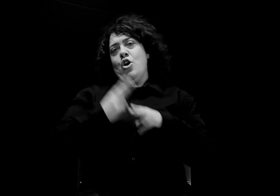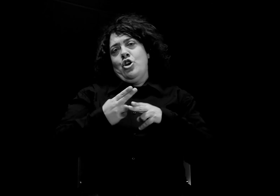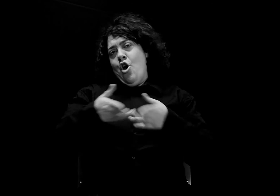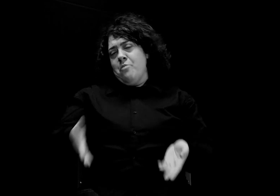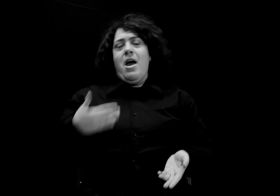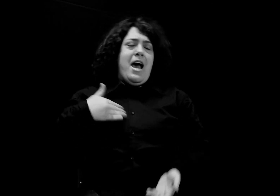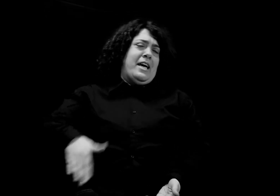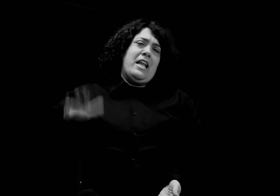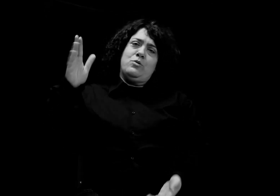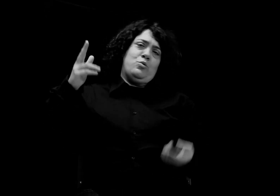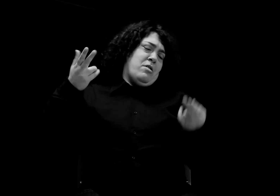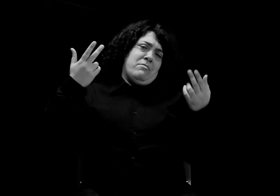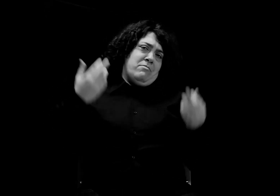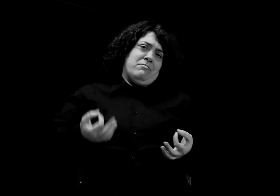sono nata e cresciuta a roma